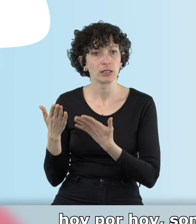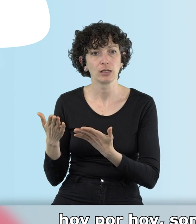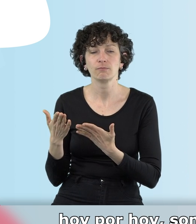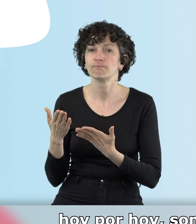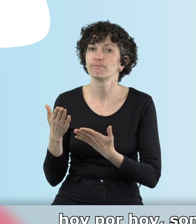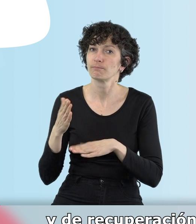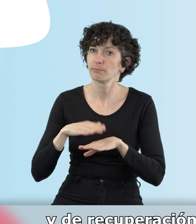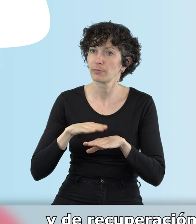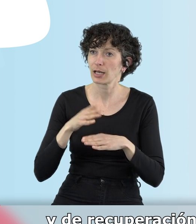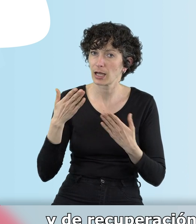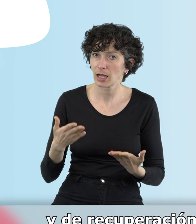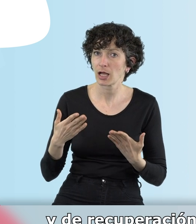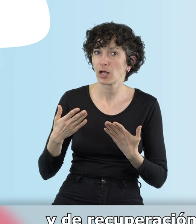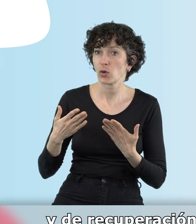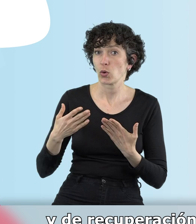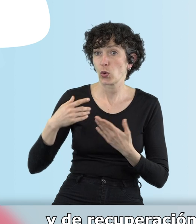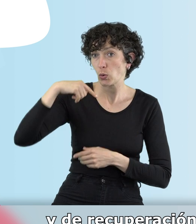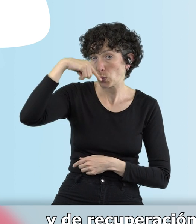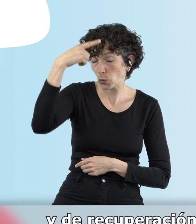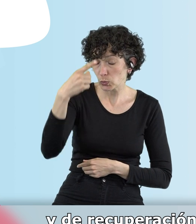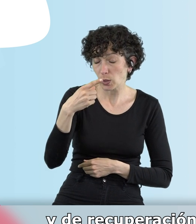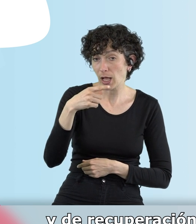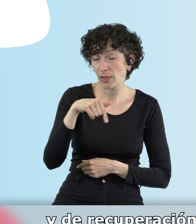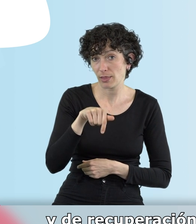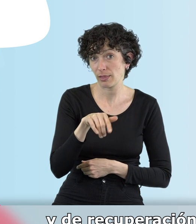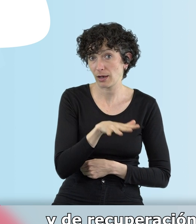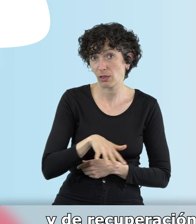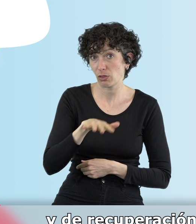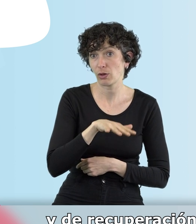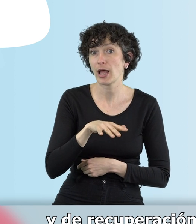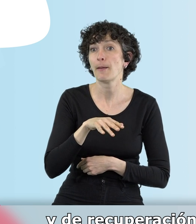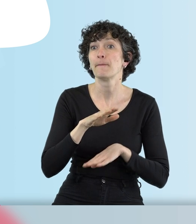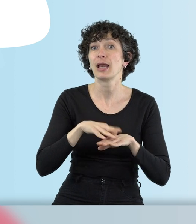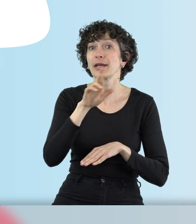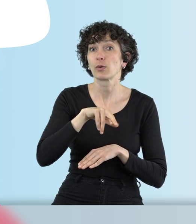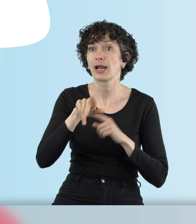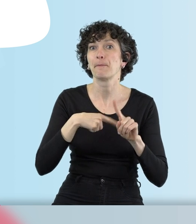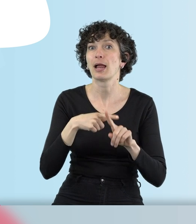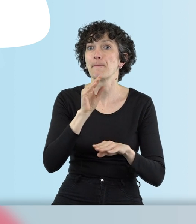importante de mantenimiento y de recuperación de la cultura de nuestra comunidad.